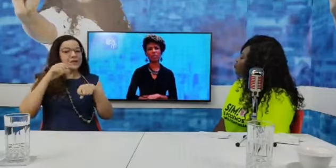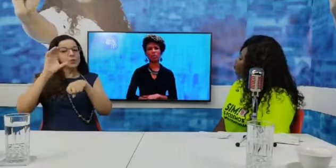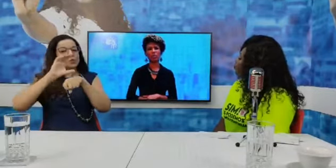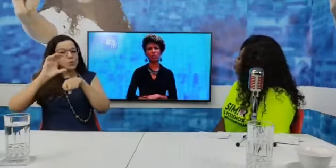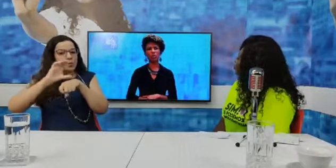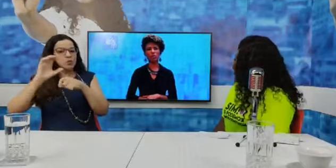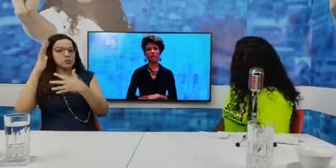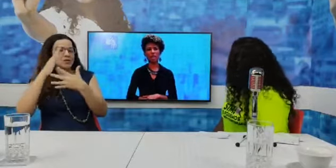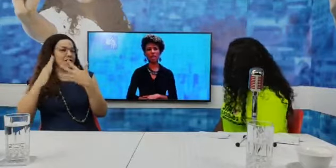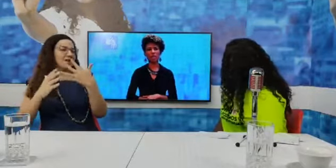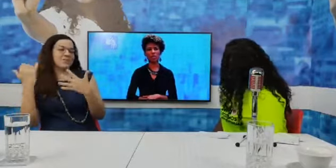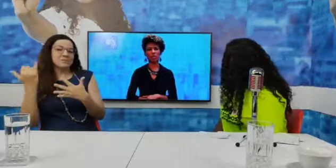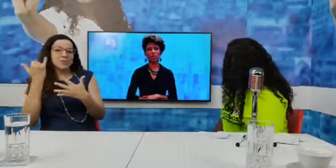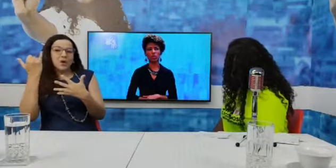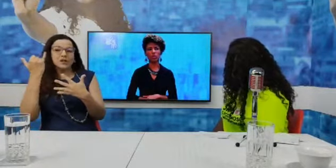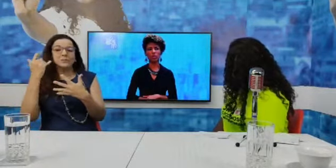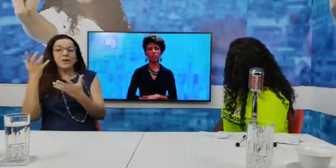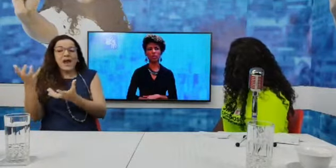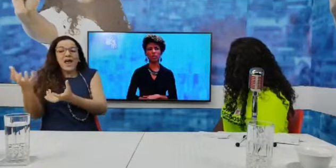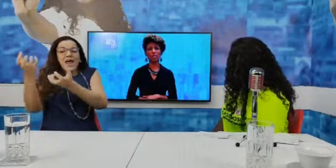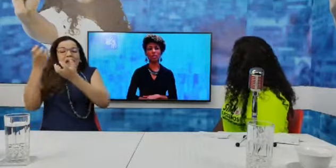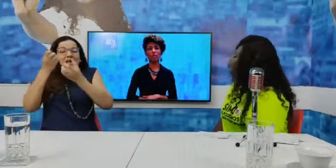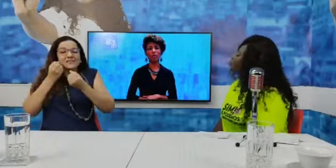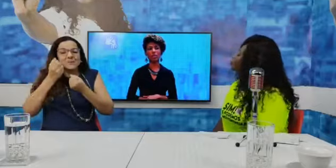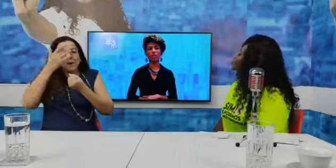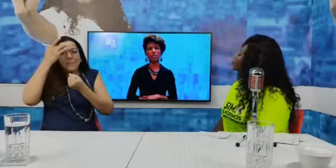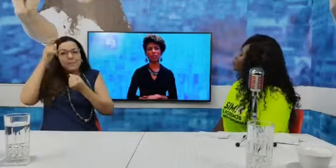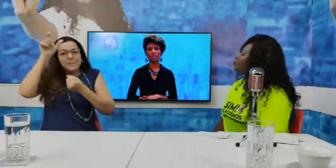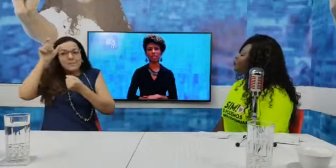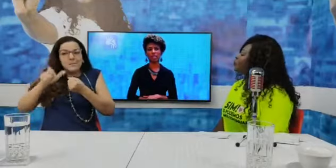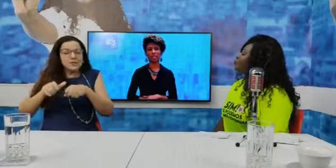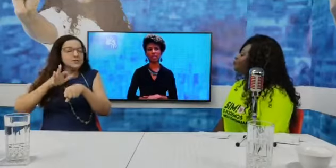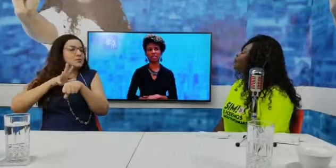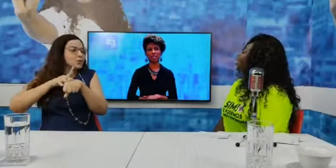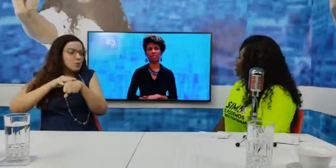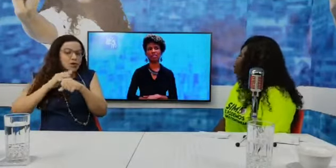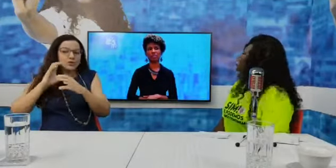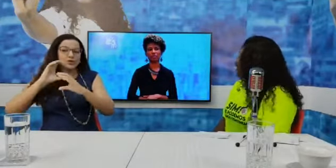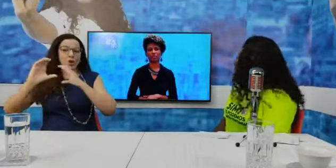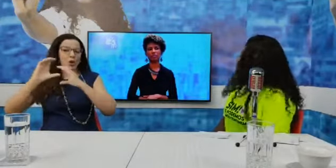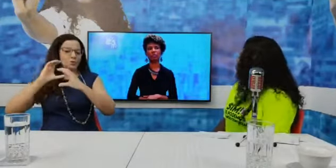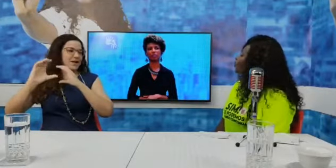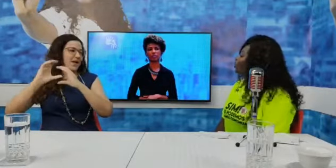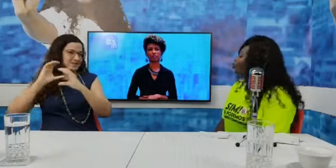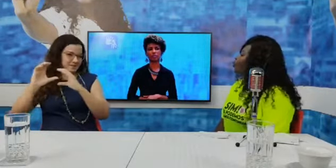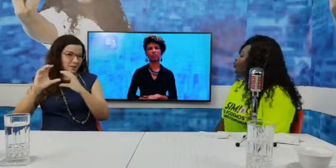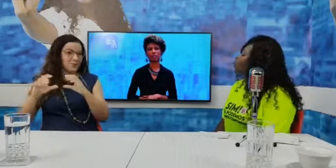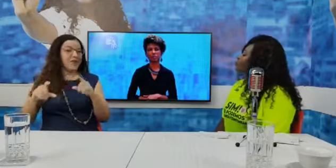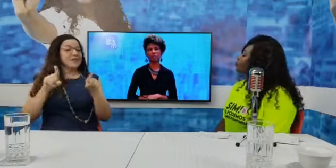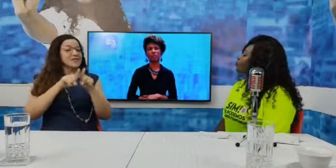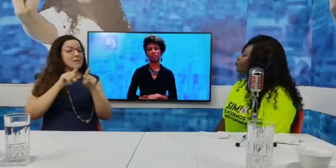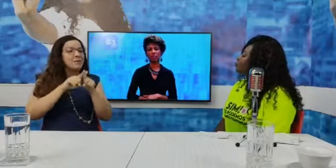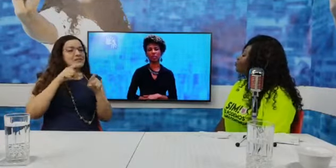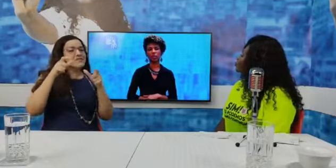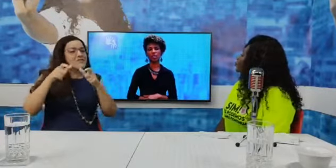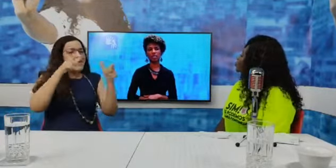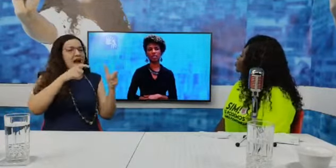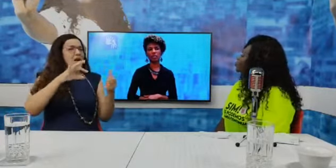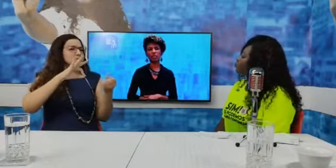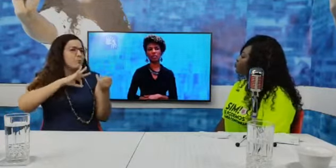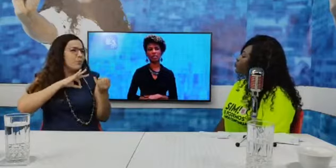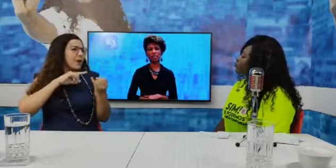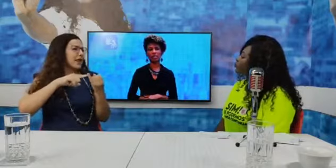Mas um curso para o médico, o curso em Libras é muito importante para essa classe. Necessário. Para ter uma boa